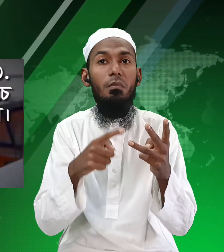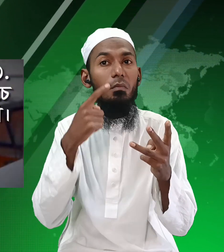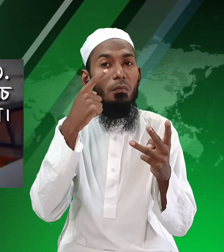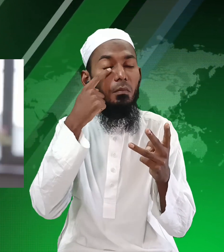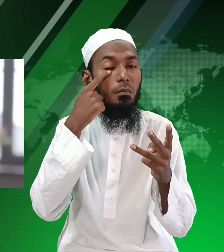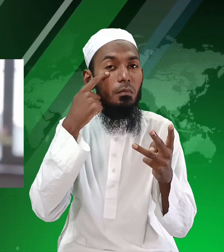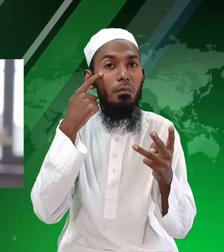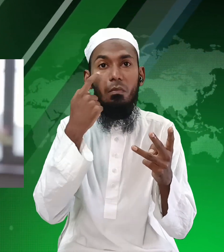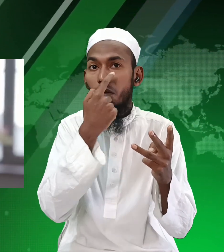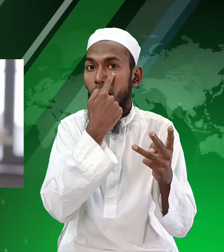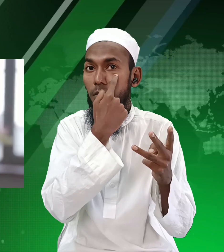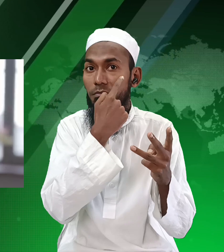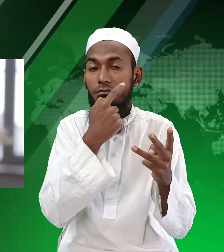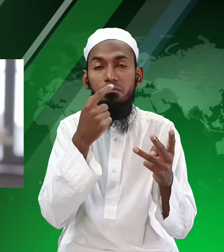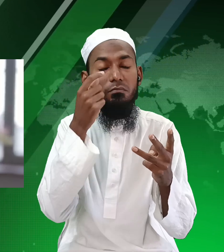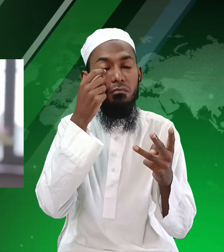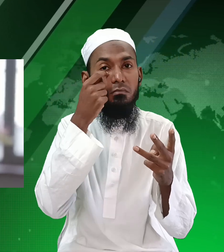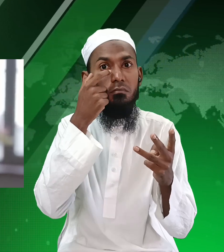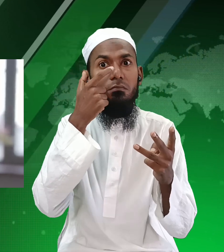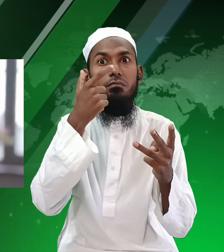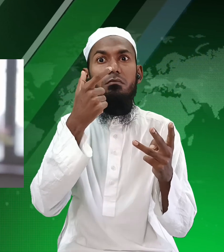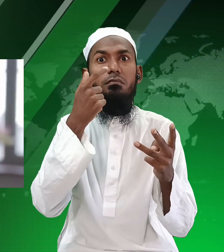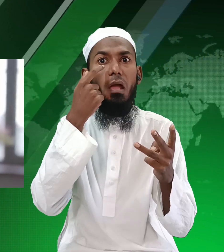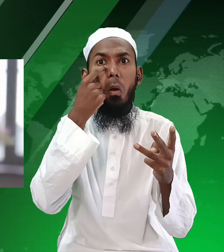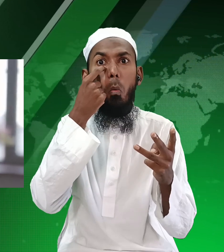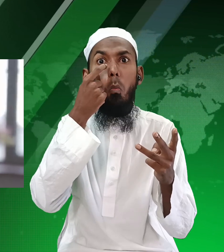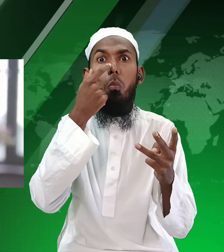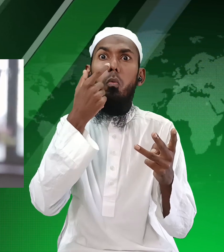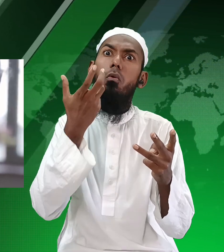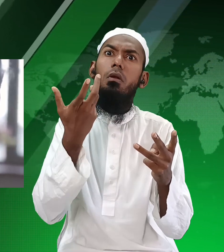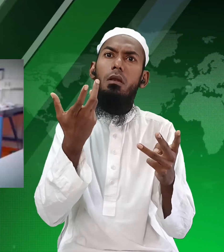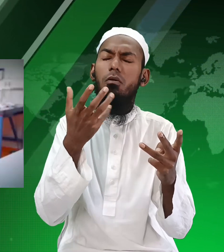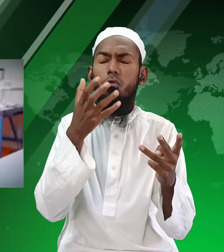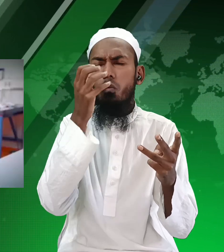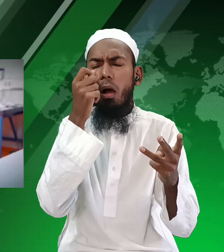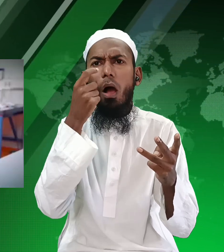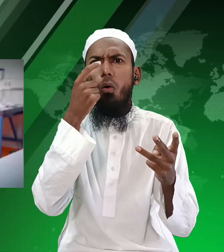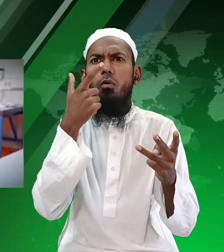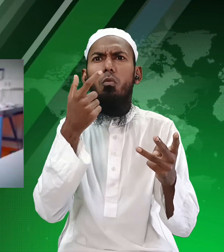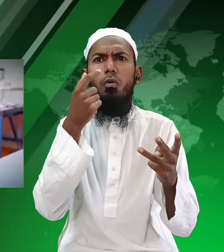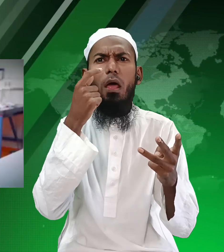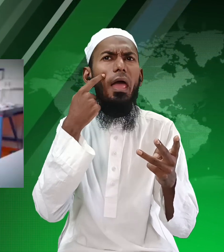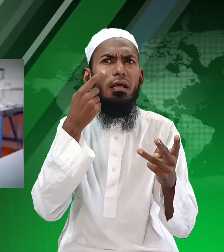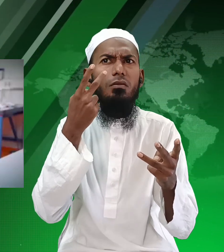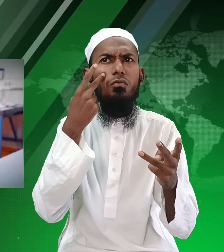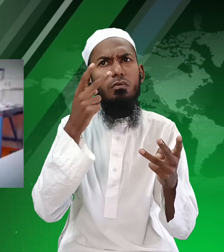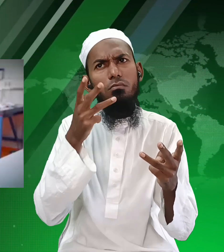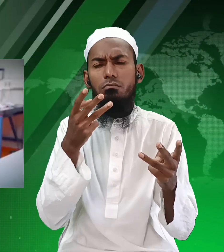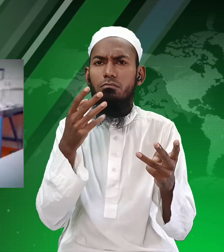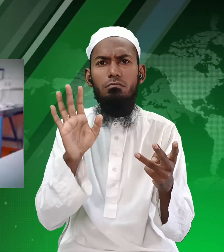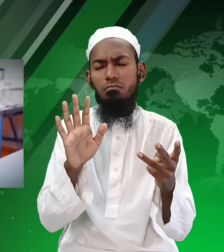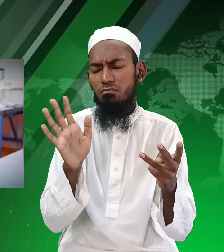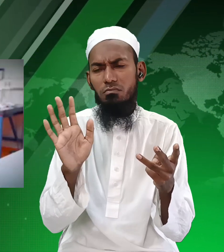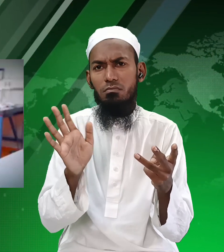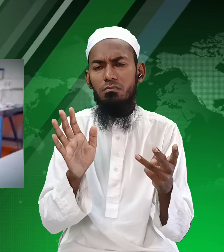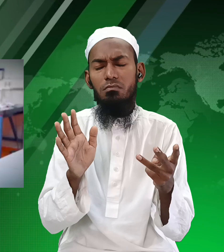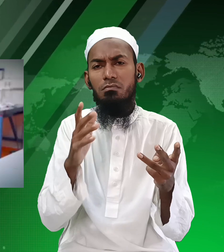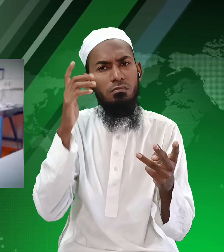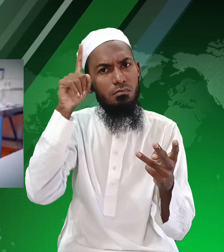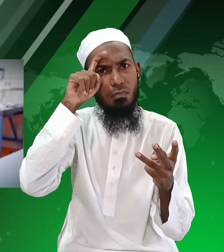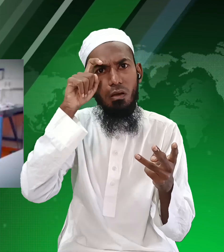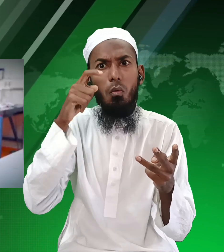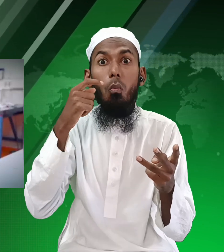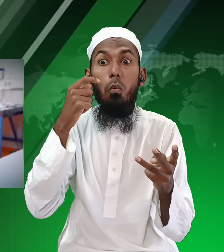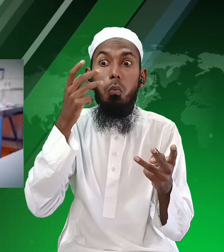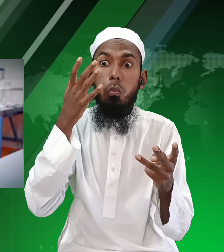বলে অনেকে, এইটা ফুলে যাওয়া। তো এটা অন্য কারণেও ফুলতে পারে। এটা যদি 1 দিন 2 দিন হয় তাহলে হচ্ছে অত চিন্তার কিছু না,